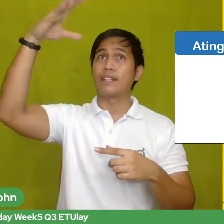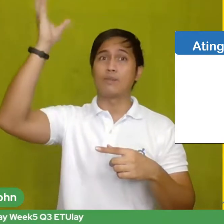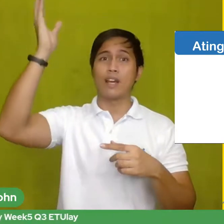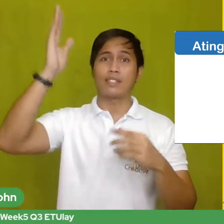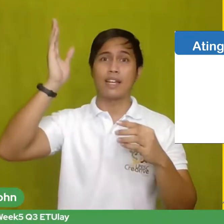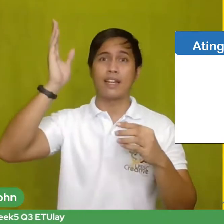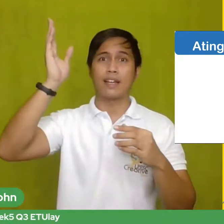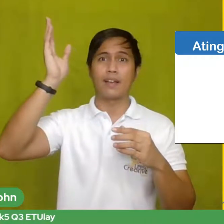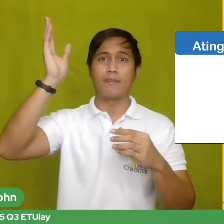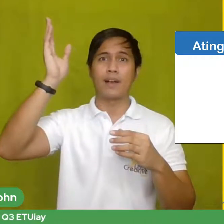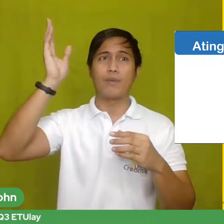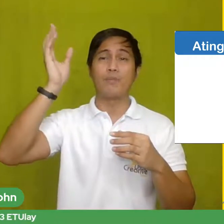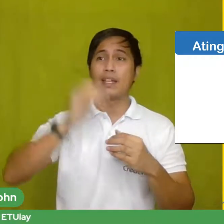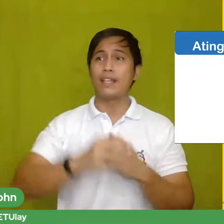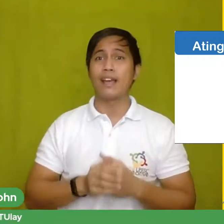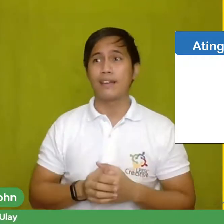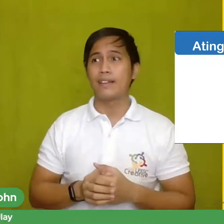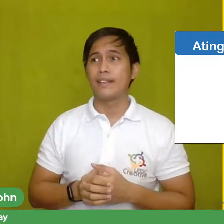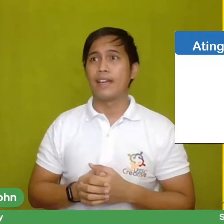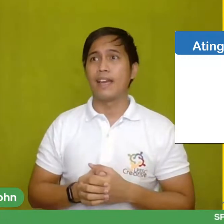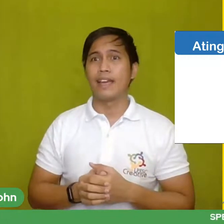mula sa mga bumbilya. Ayan.